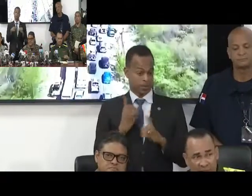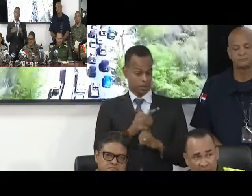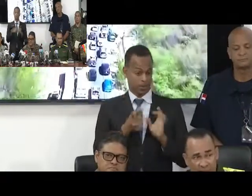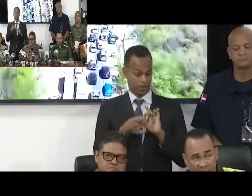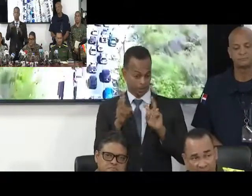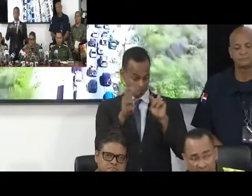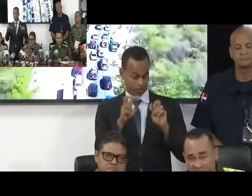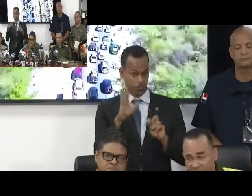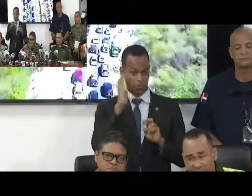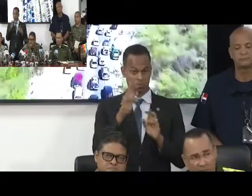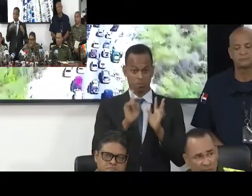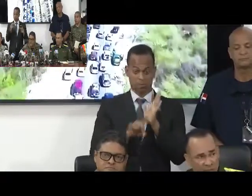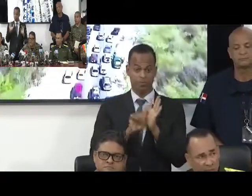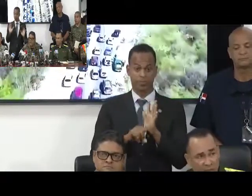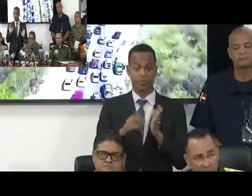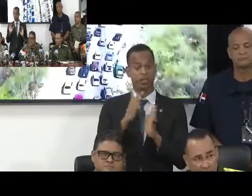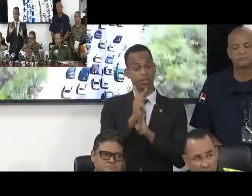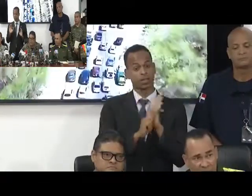los establecimientos no lo hiciesen.